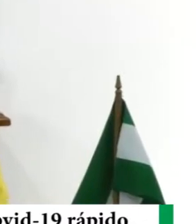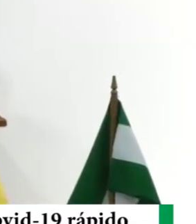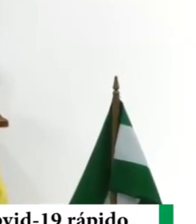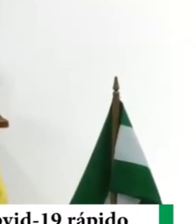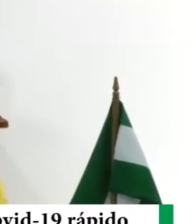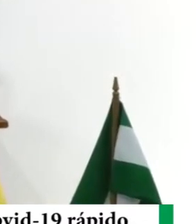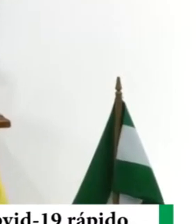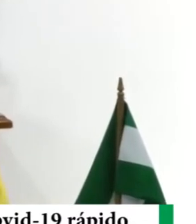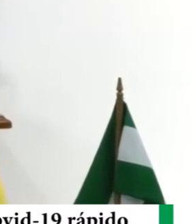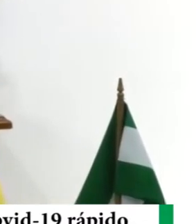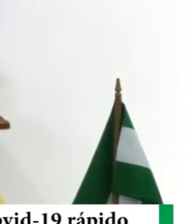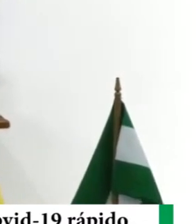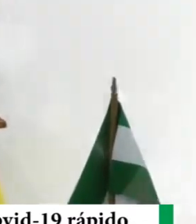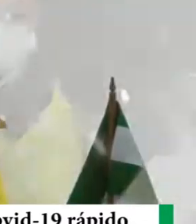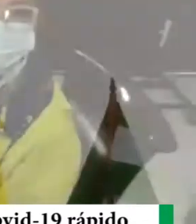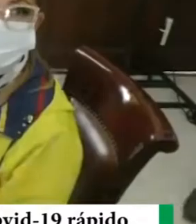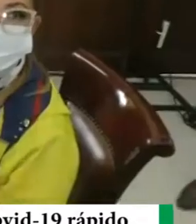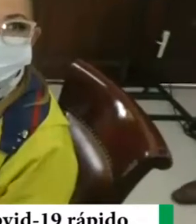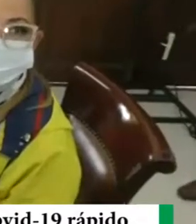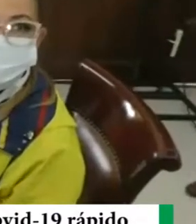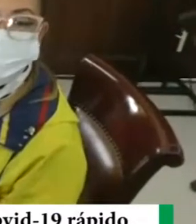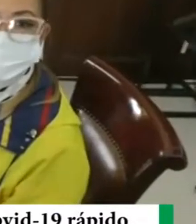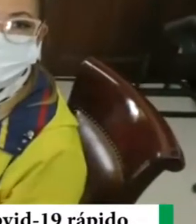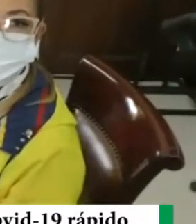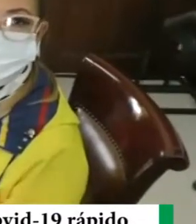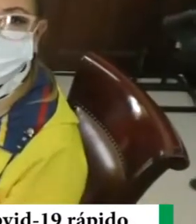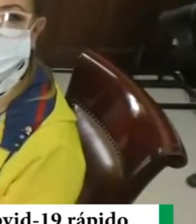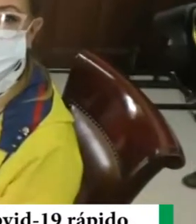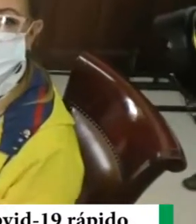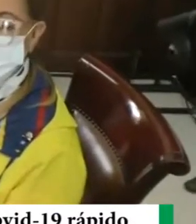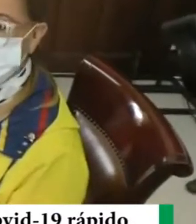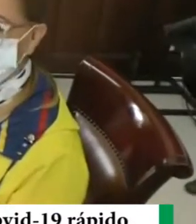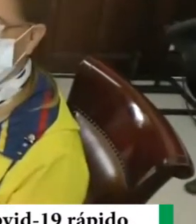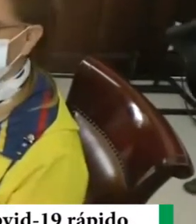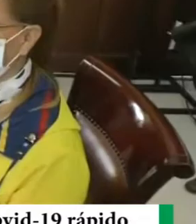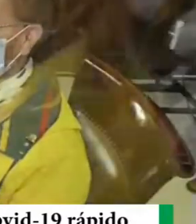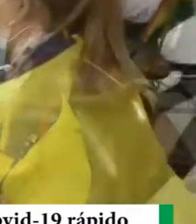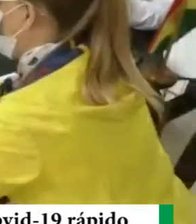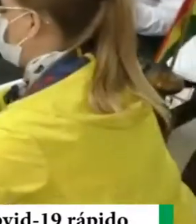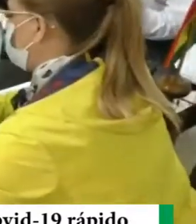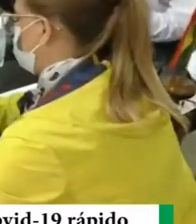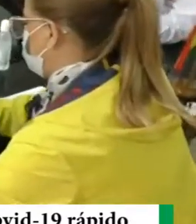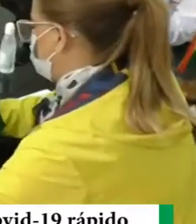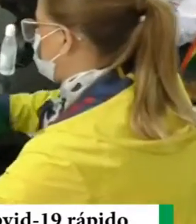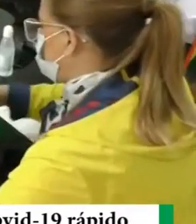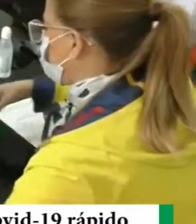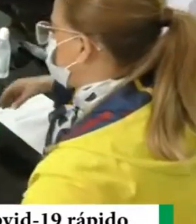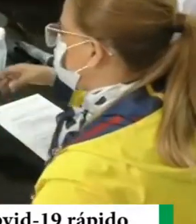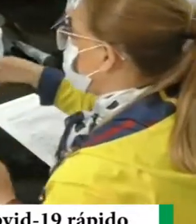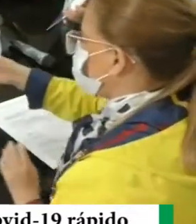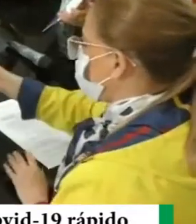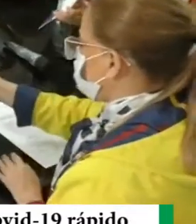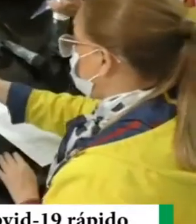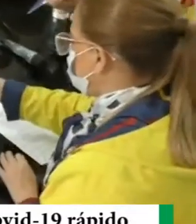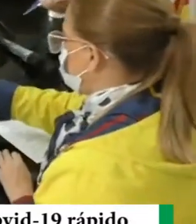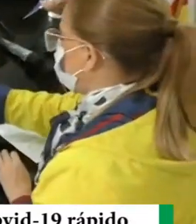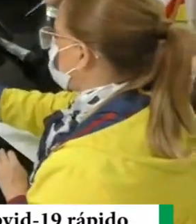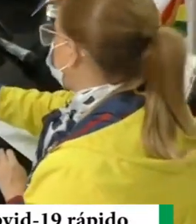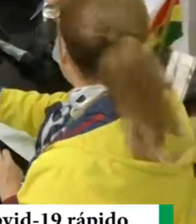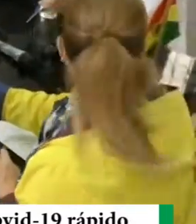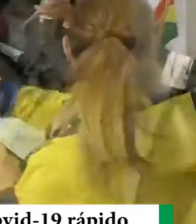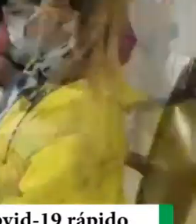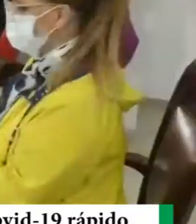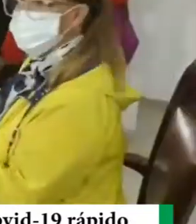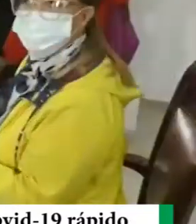flagelo que hoy aflige y preocupa a toda la población. Debo agradecer a la universidad, debo agradecer a todos